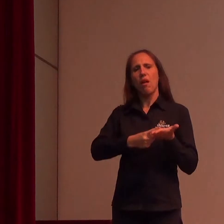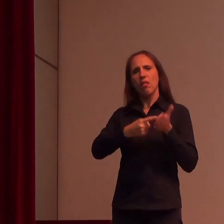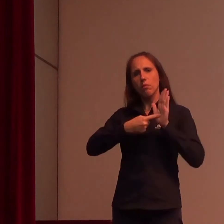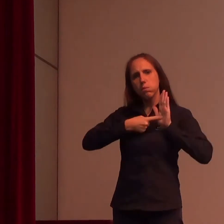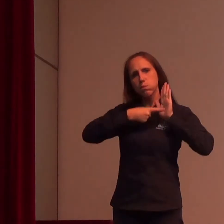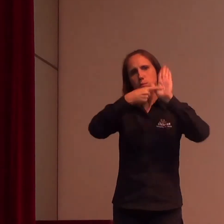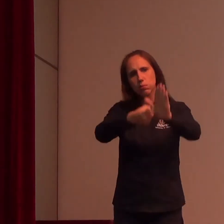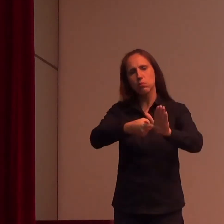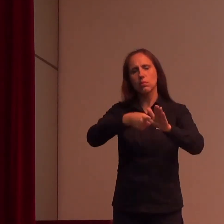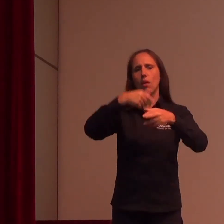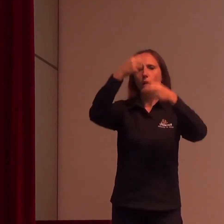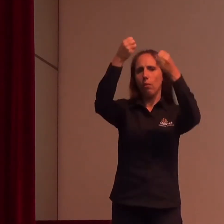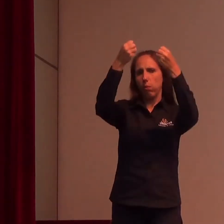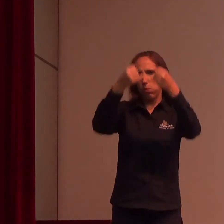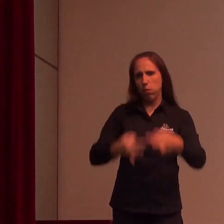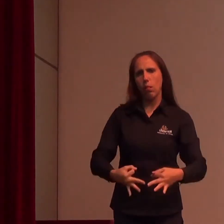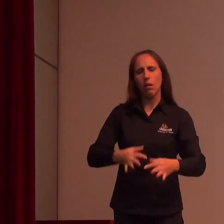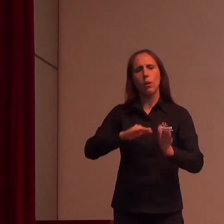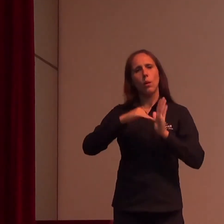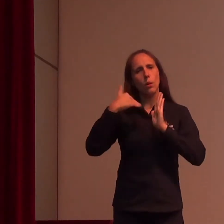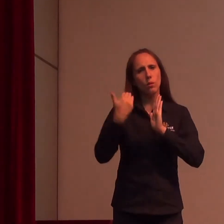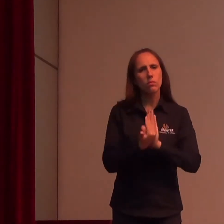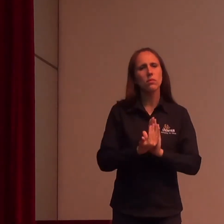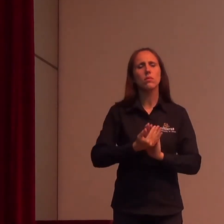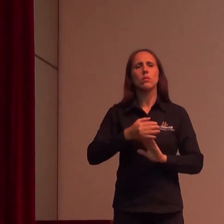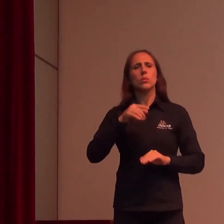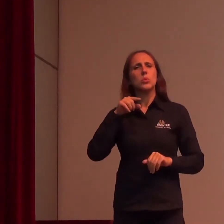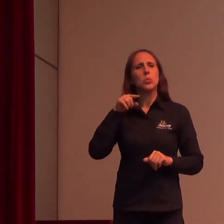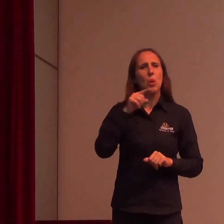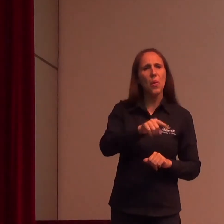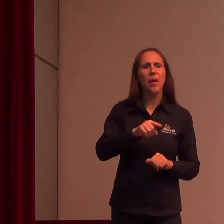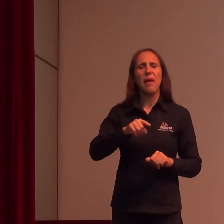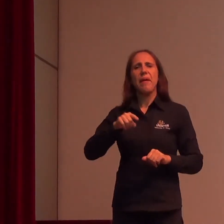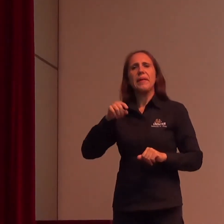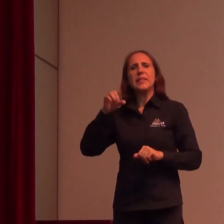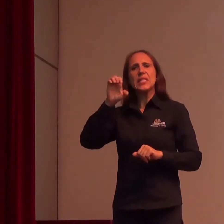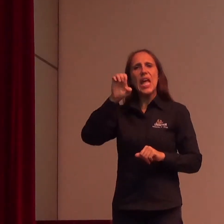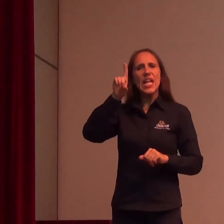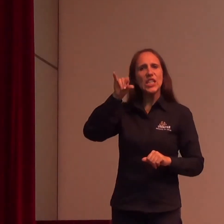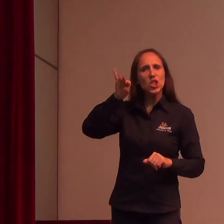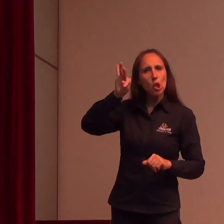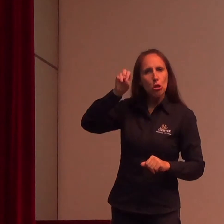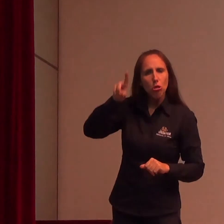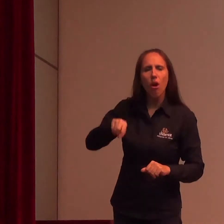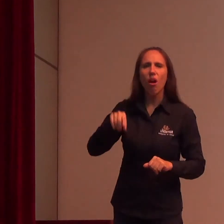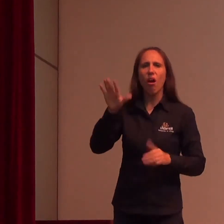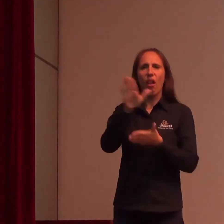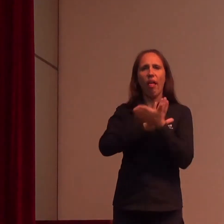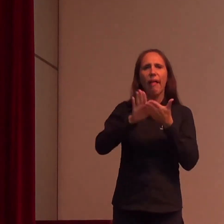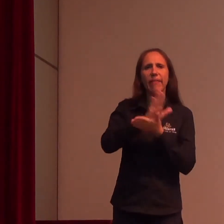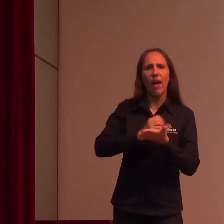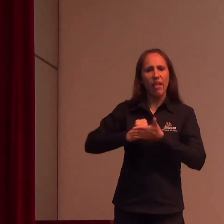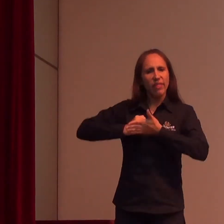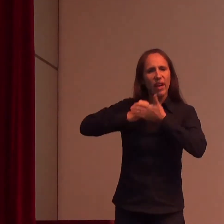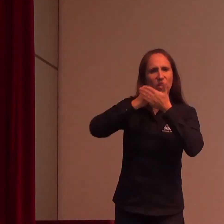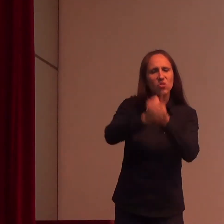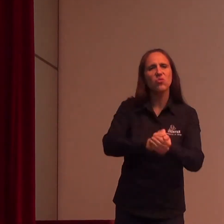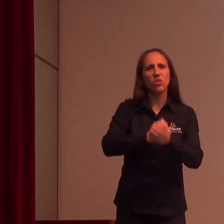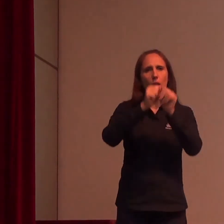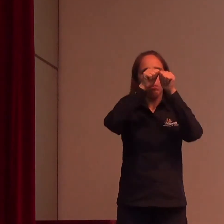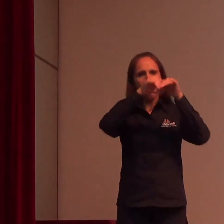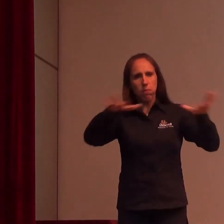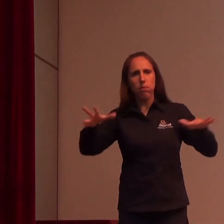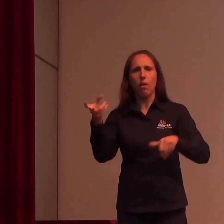de direita, assim, assim, o senhor, essa editora não está contribuindo com a difusão da cultura,